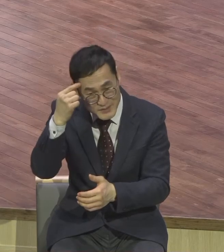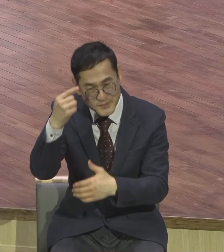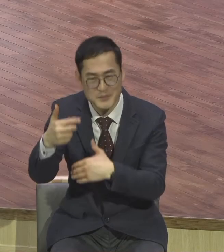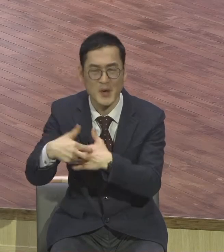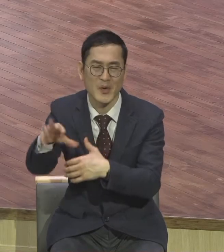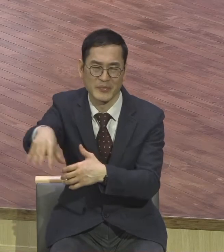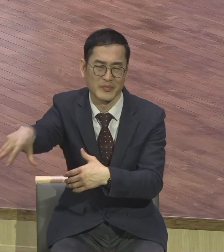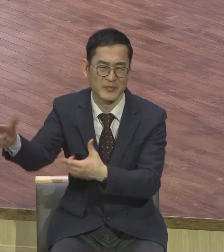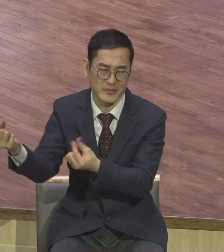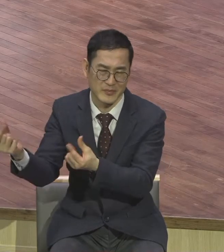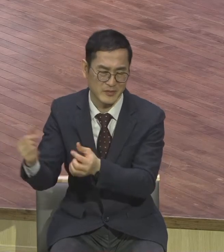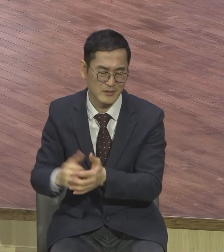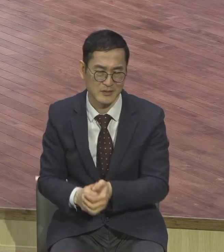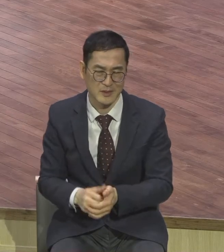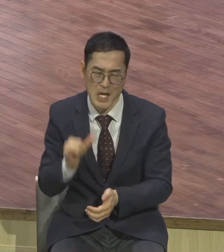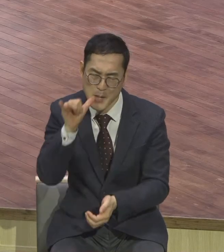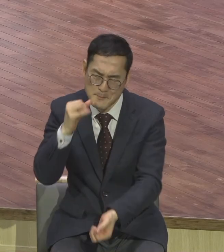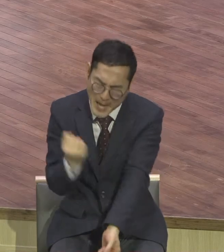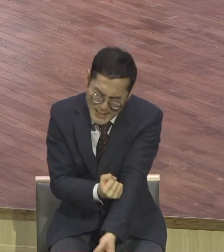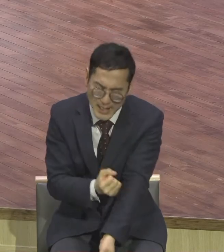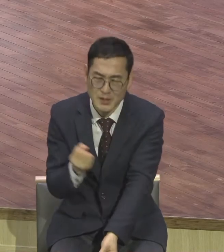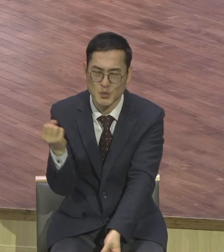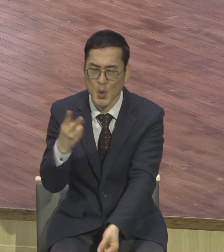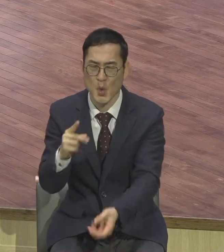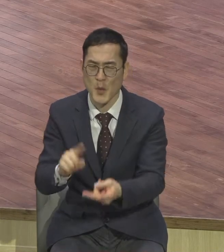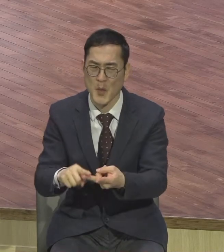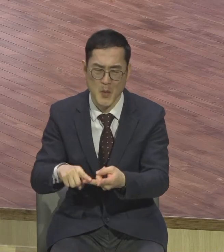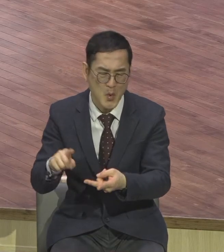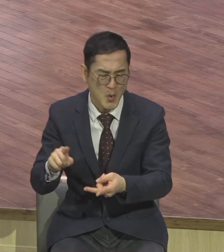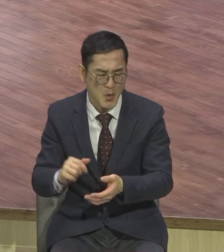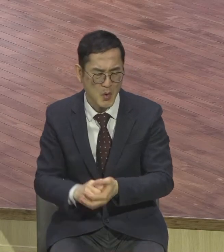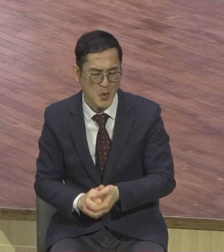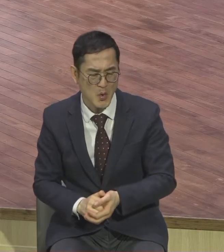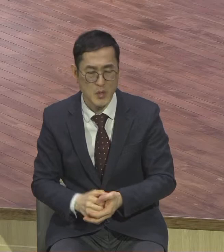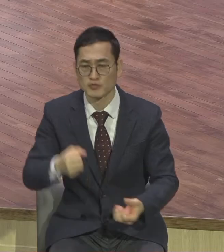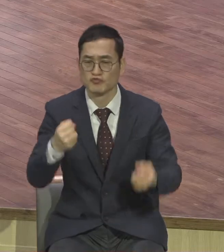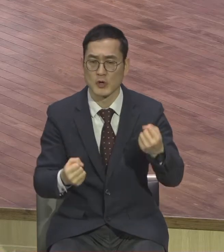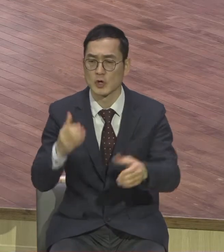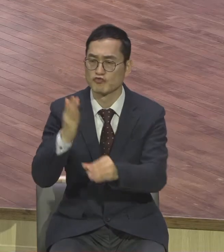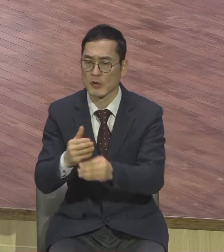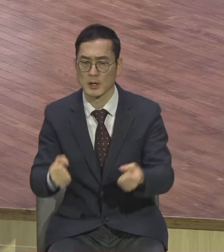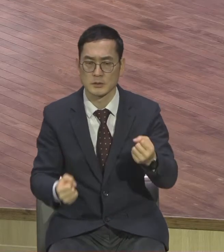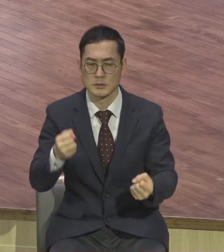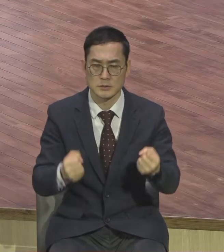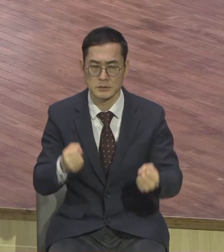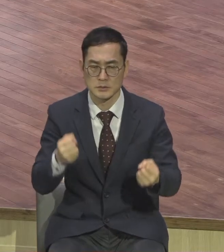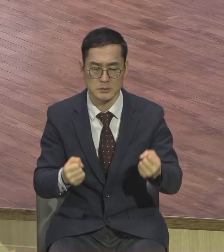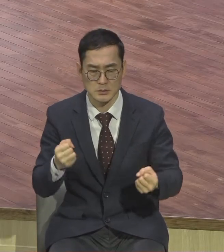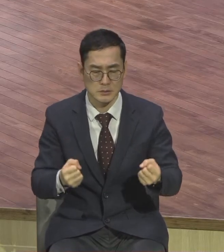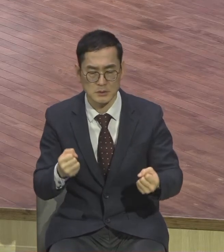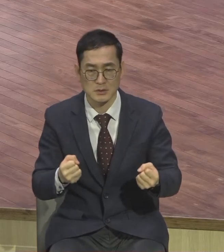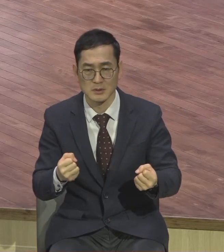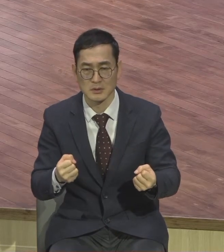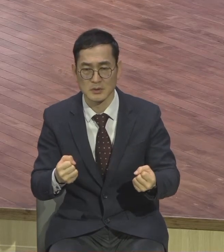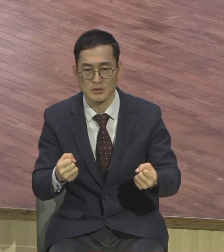마약으로 그냥 취해. 요즘 우리 뉴스 계속 마약으로 운전하는데 이상하다. 마약